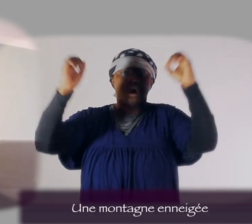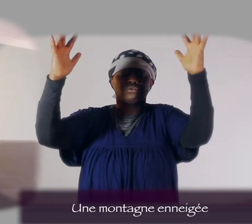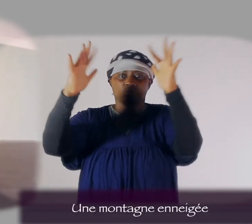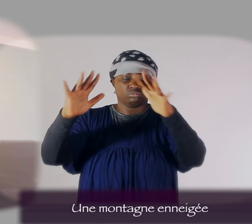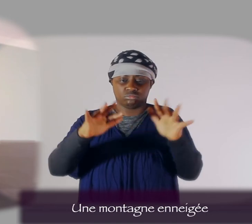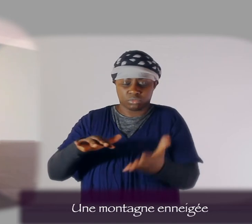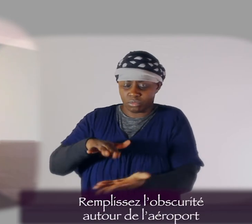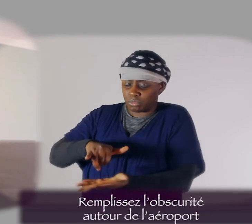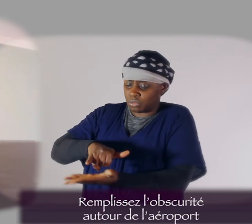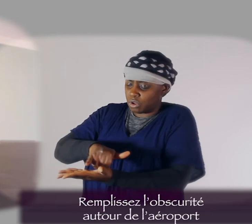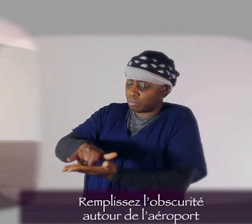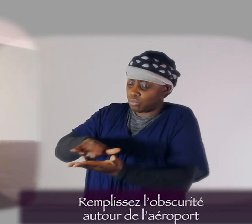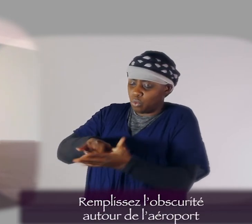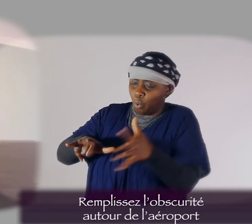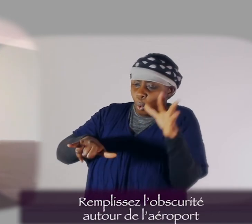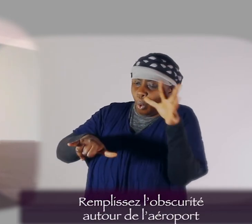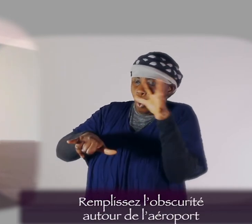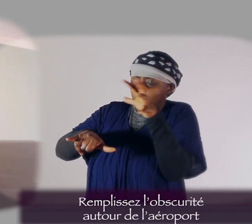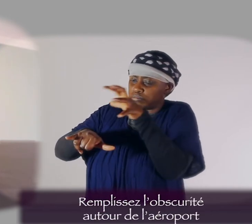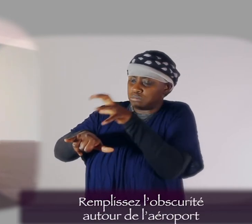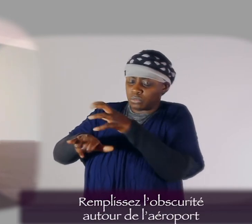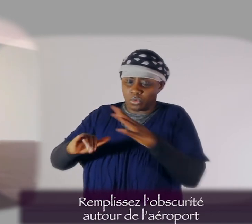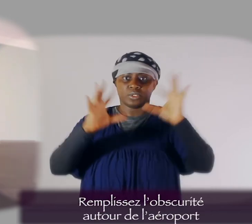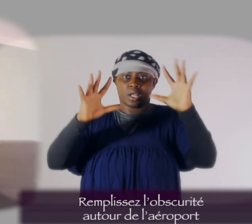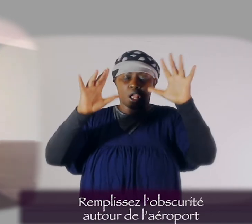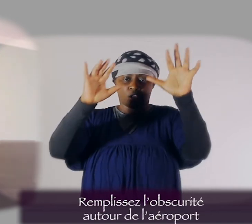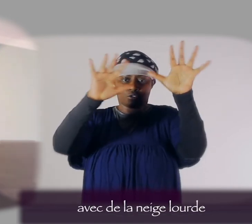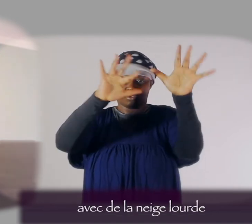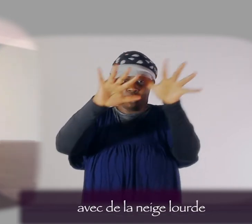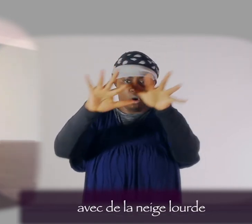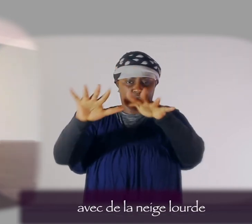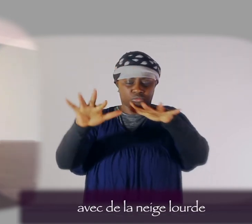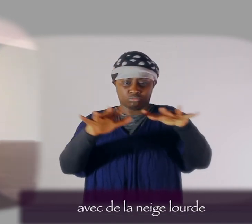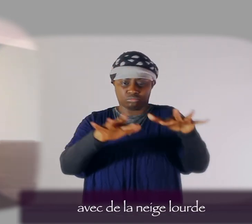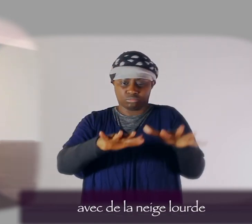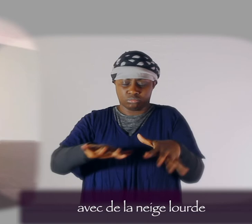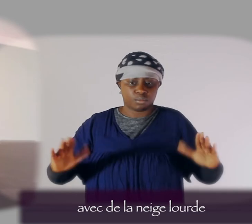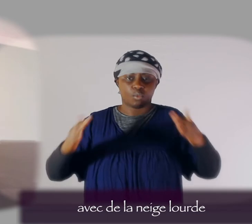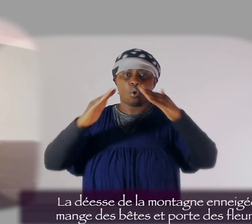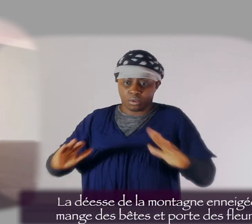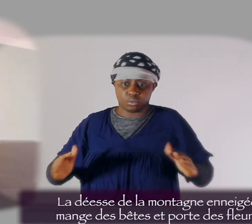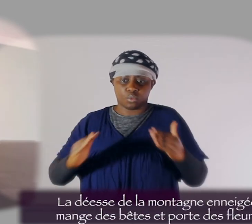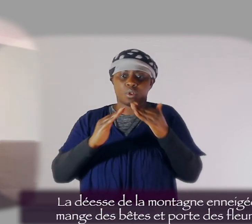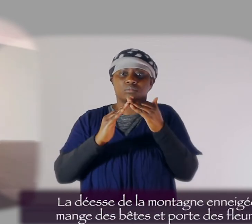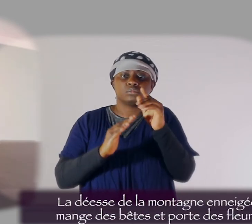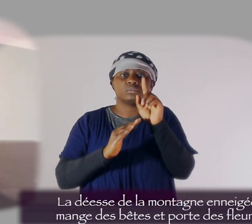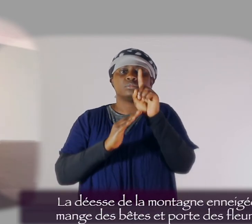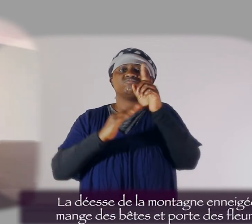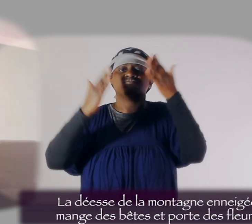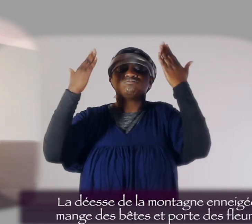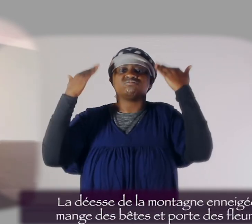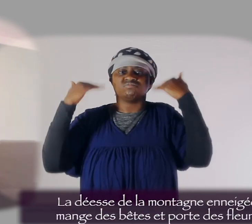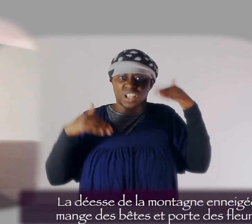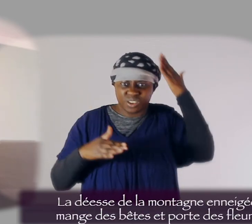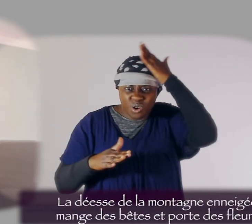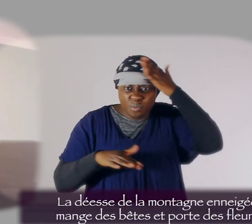雪山用大雪填满飞机场周围的黑暗，雪山女神吃